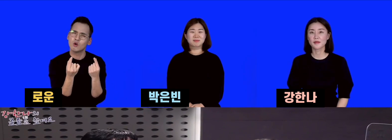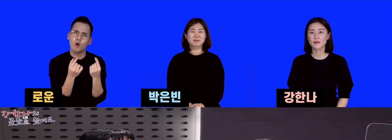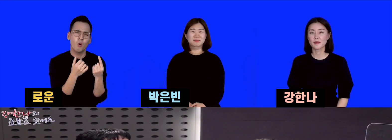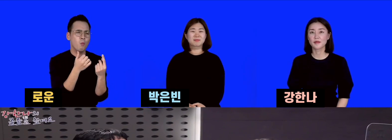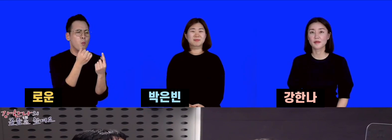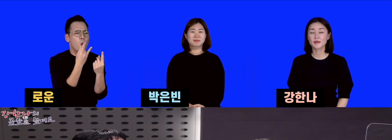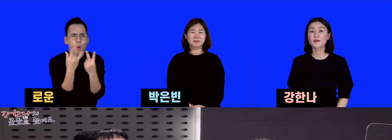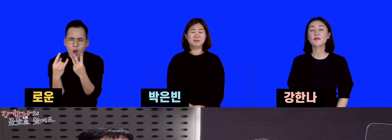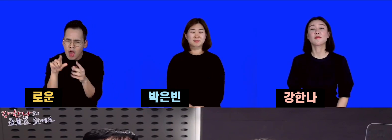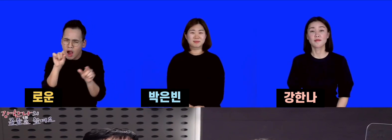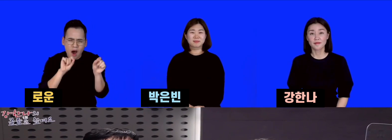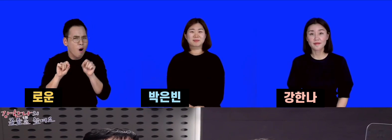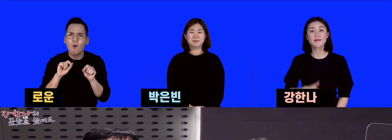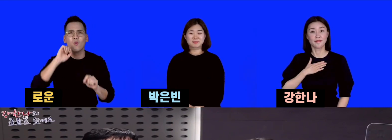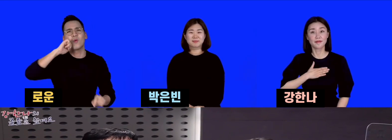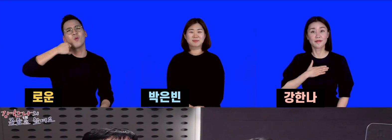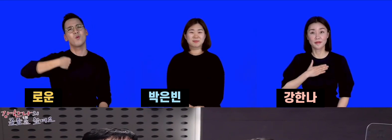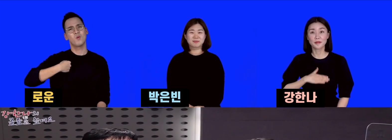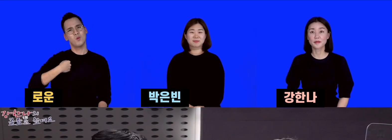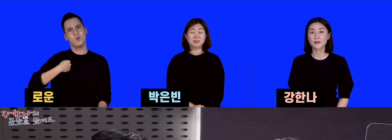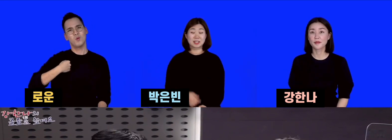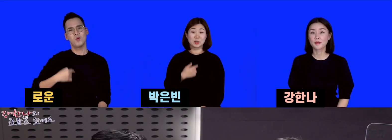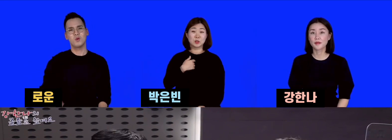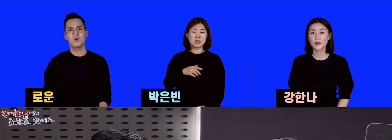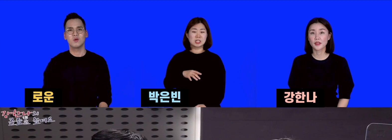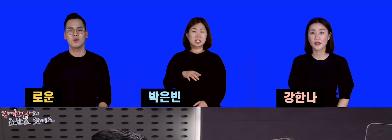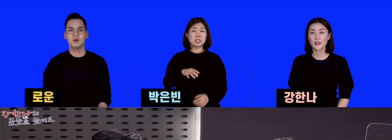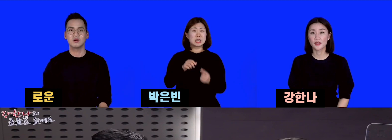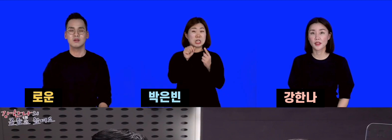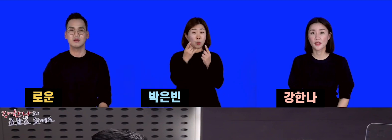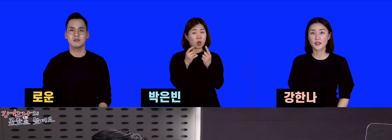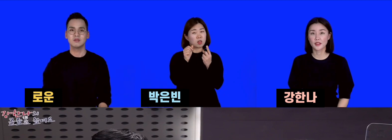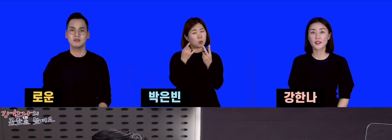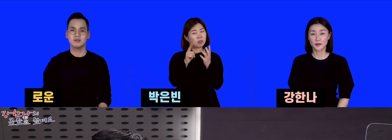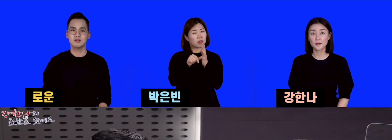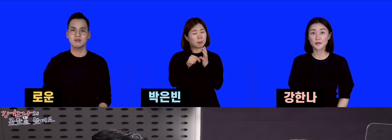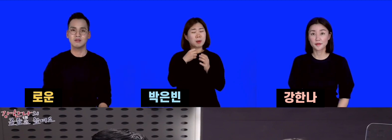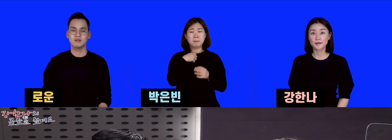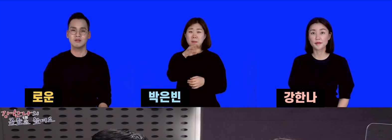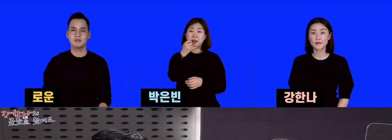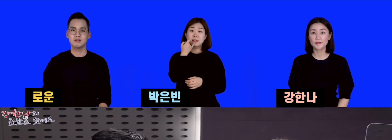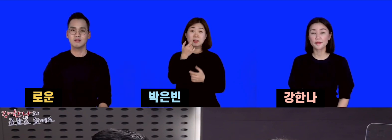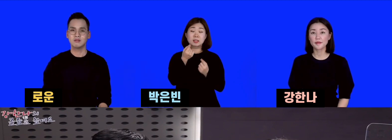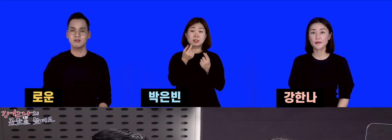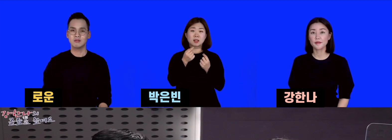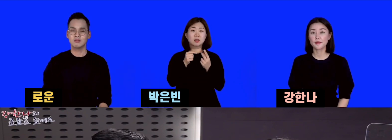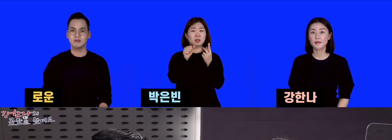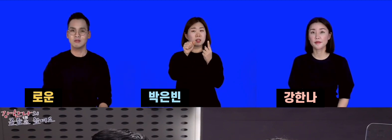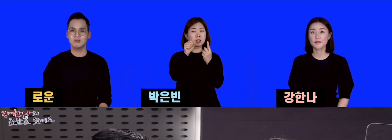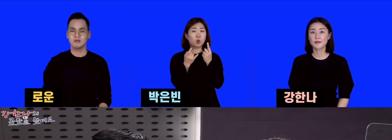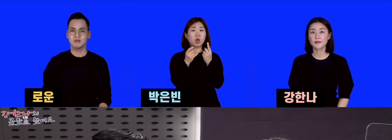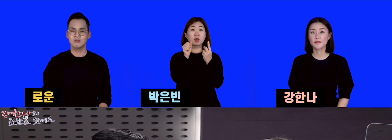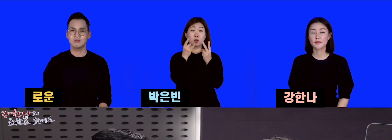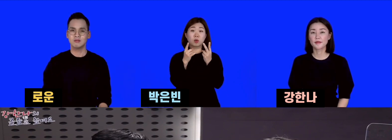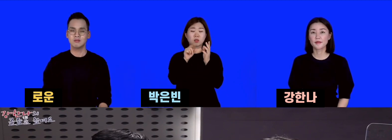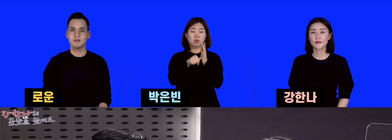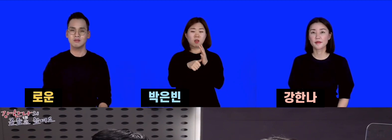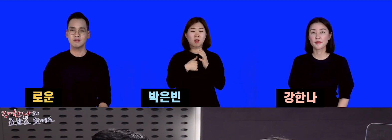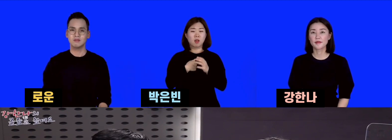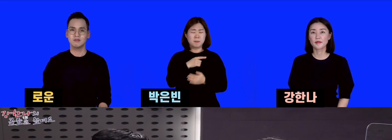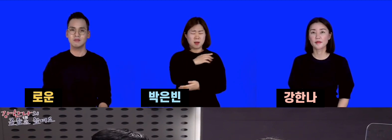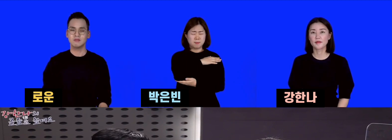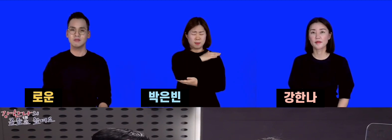꼽기는 힘들 것 같아요 저희 첫 주에 이건 아마 얘기해도 될 것 같아요 저희의 그 굉장히